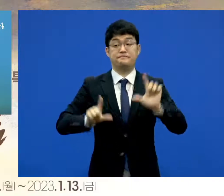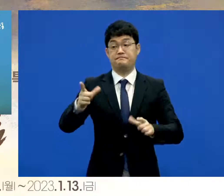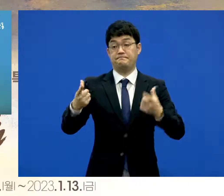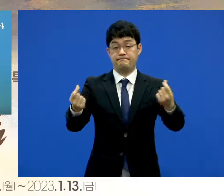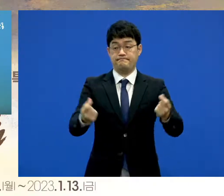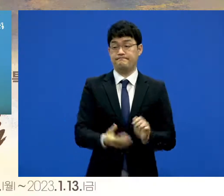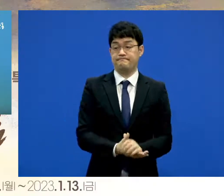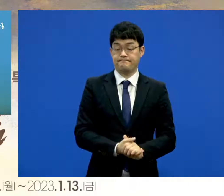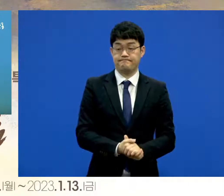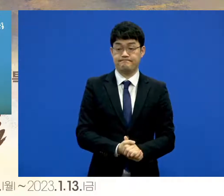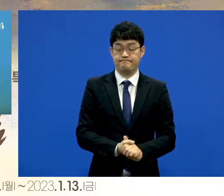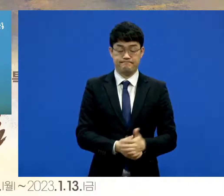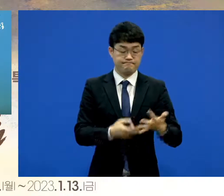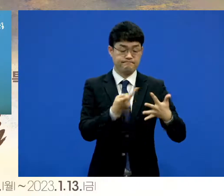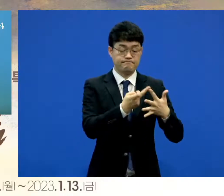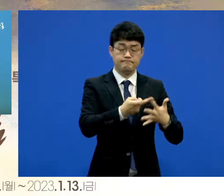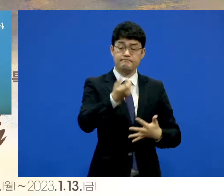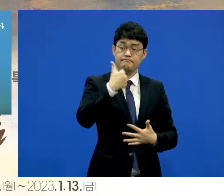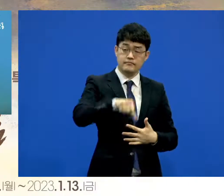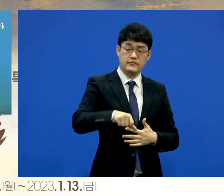탕자는 그동안 방향을 잡지 못했죠.